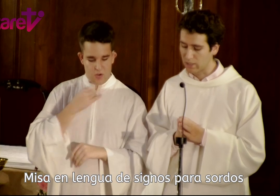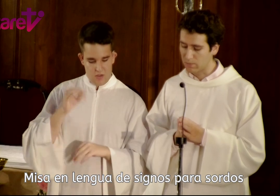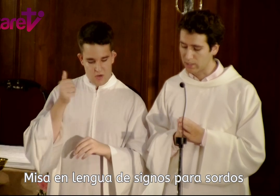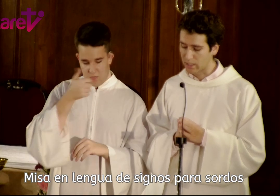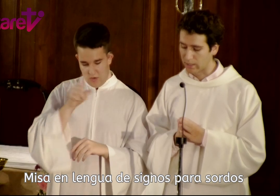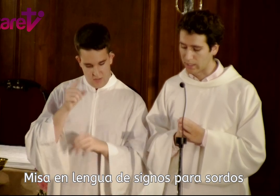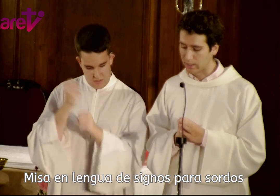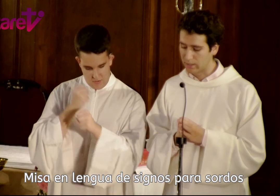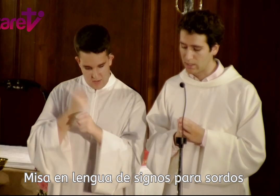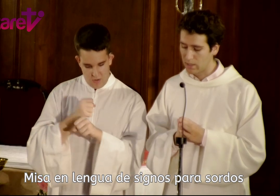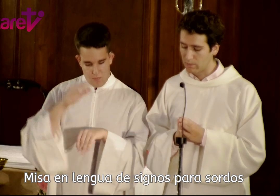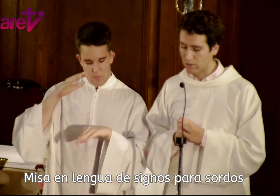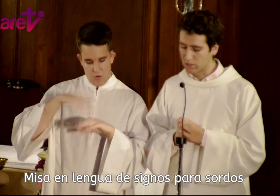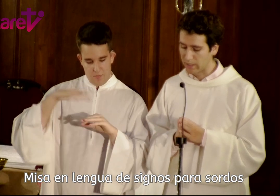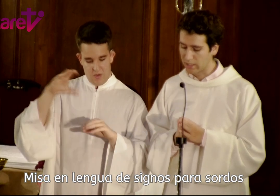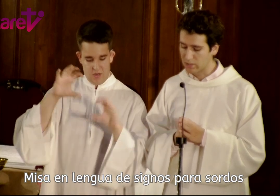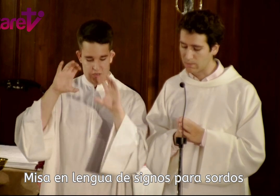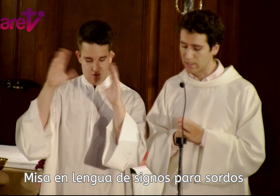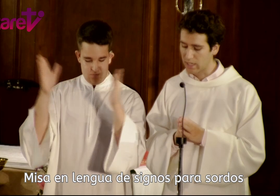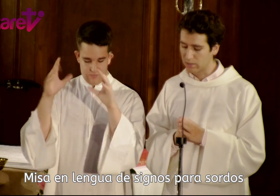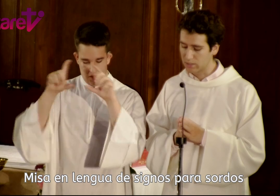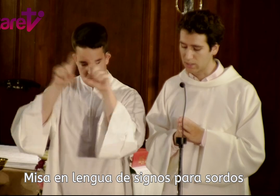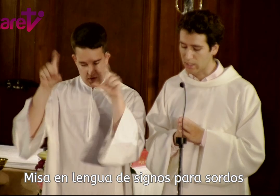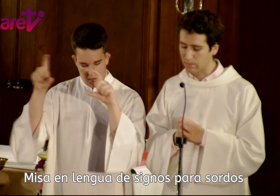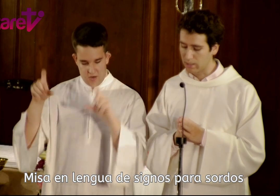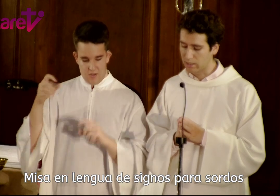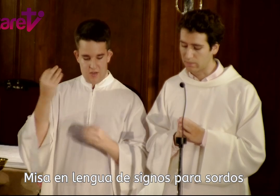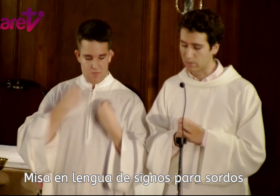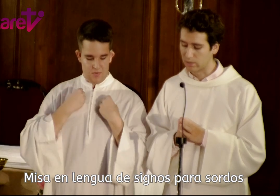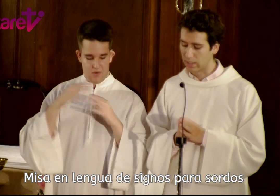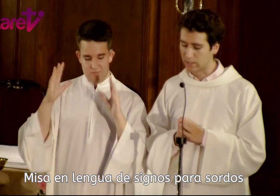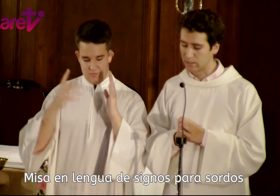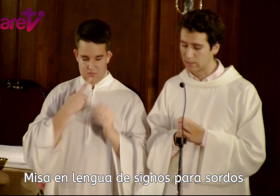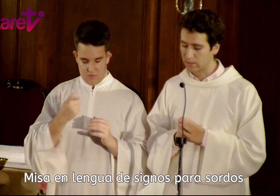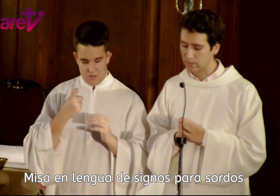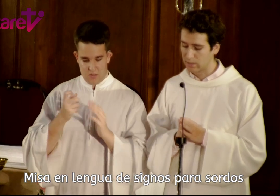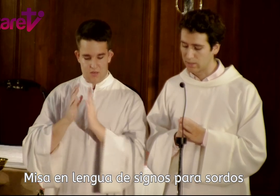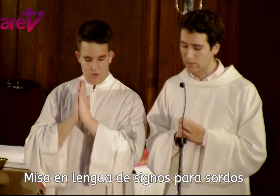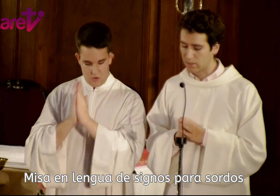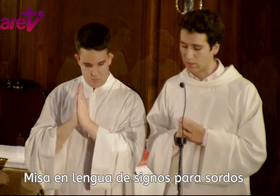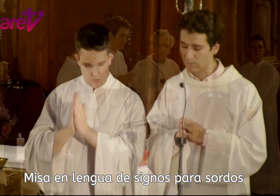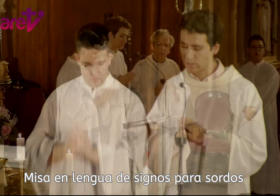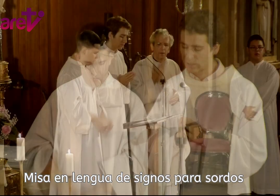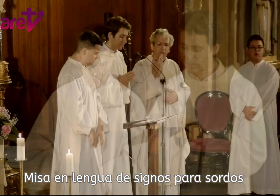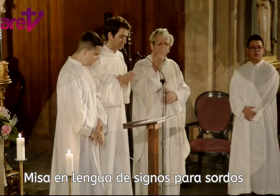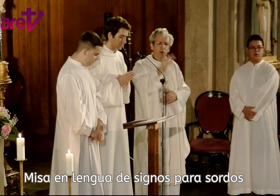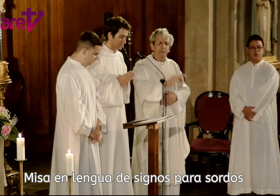pueden trabajar, por los pequeños empresarios que viven en dificultades. Oremos. Te lo